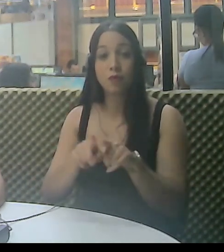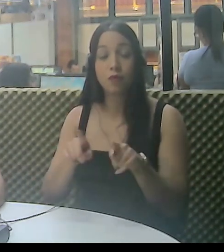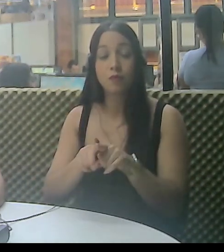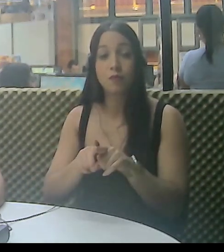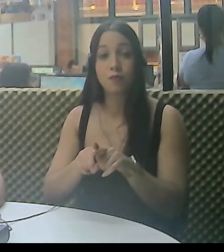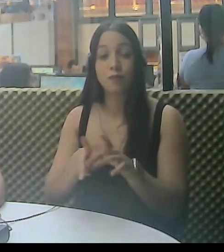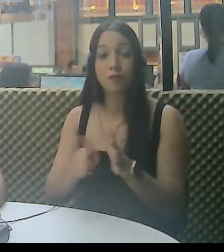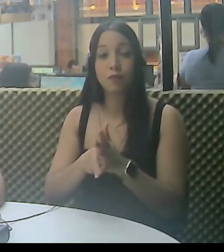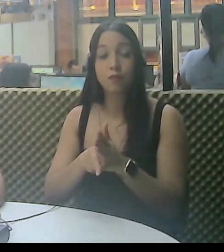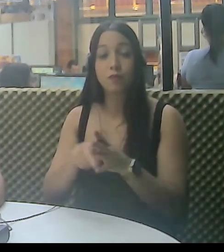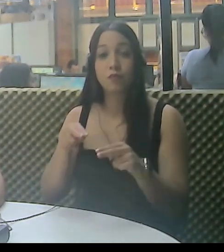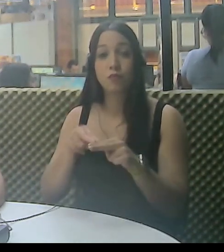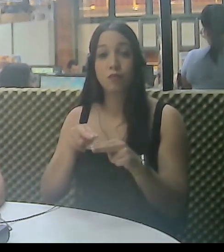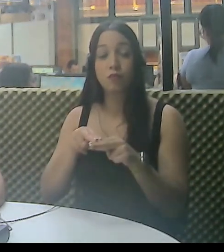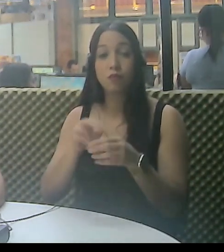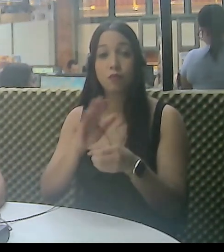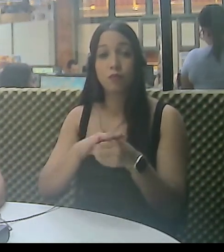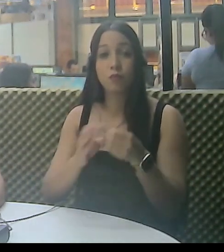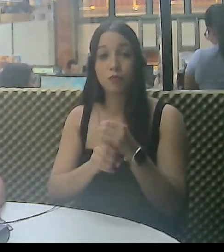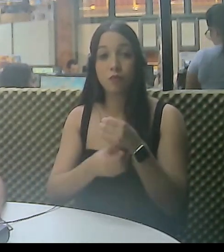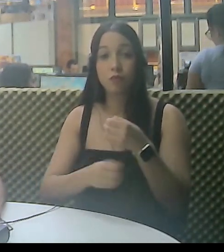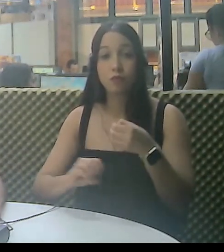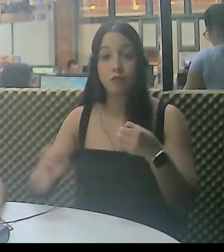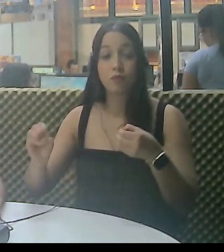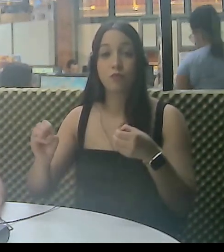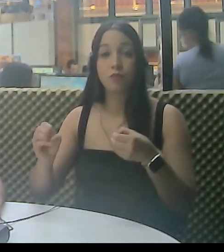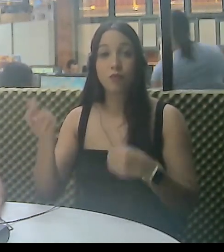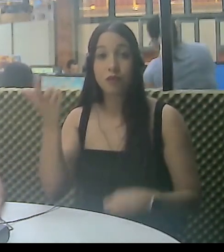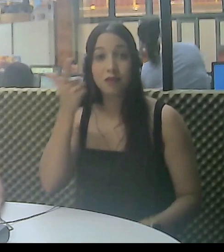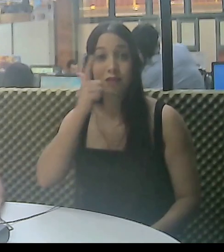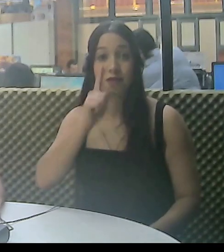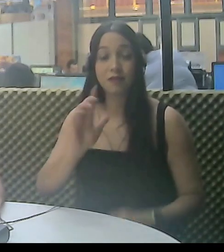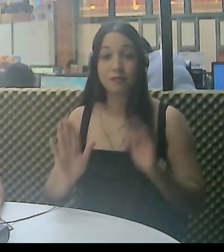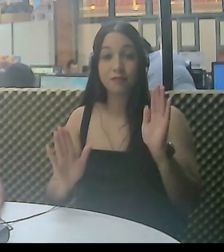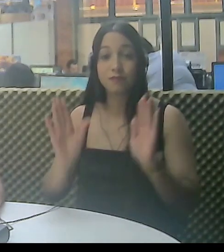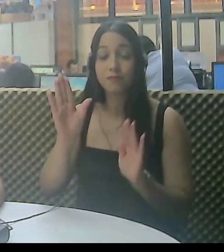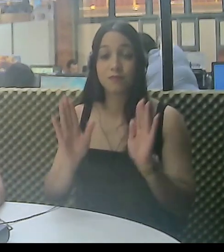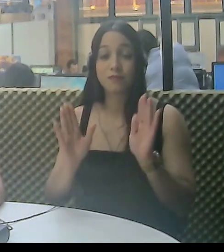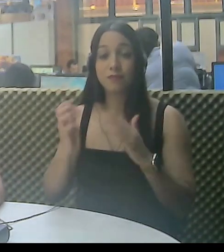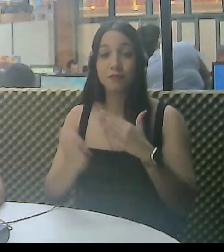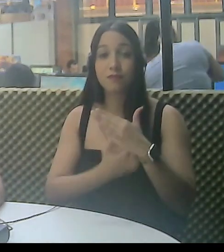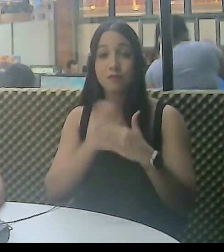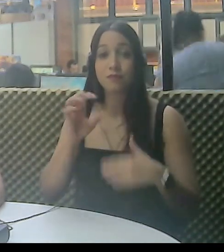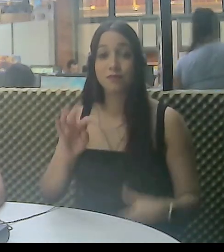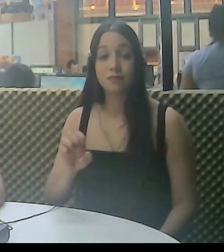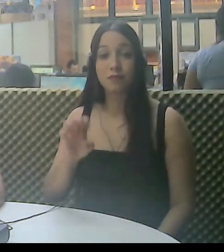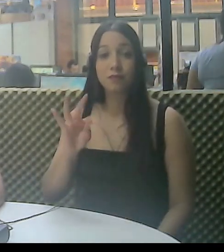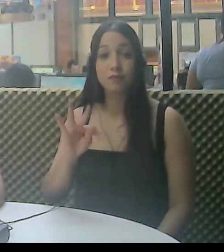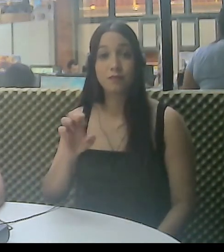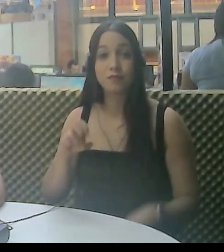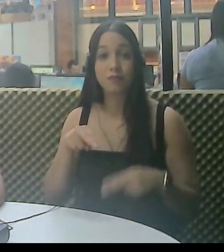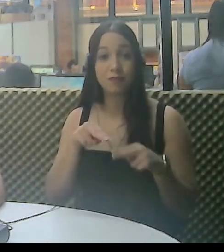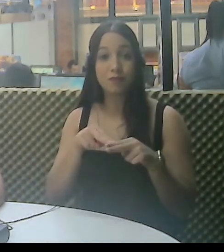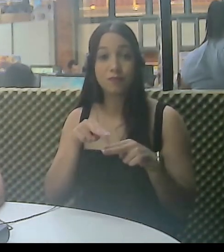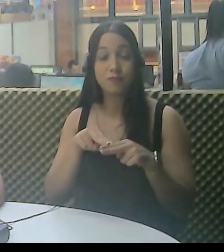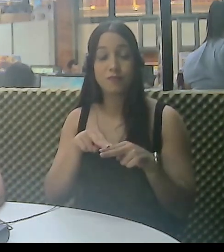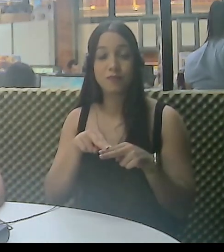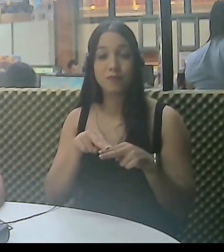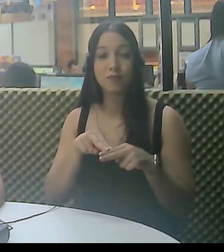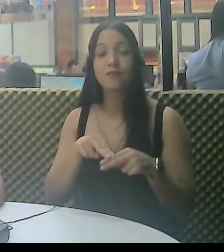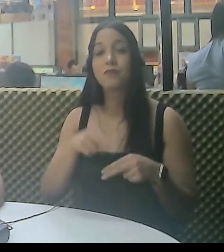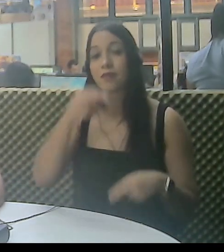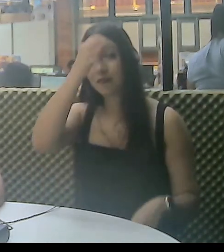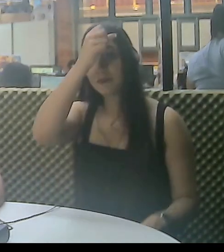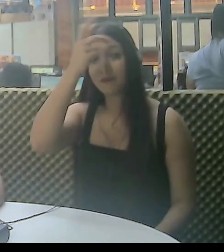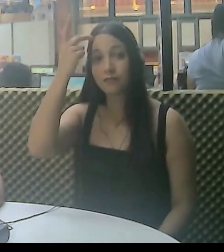da estação de tratamento de esgoto Uberabinha. O vencedor da licitação é o consórcio Eti Uberabinha. O prefeito Adelmo Leão destacou